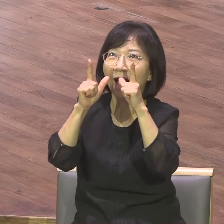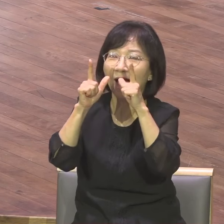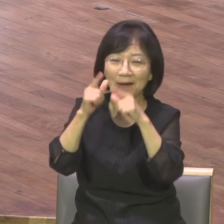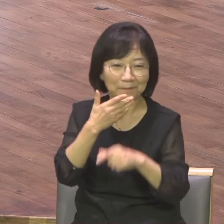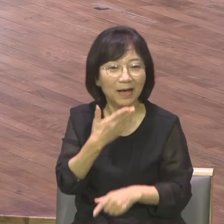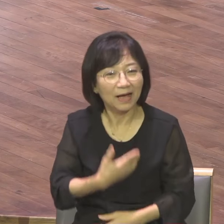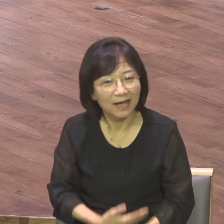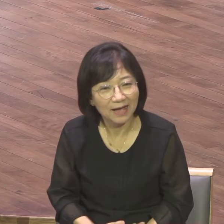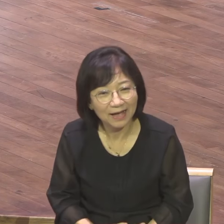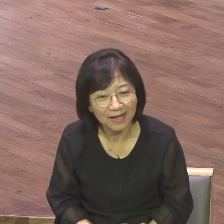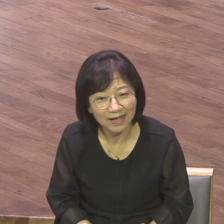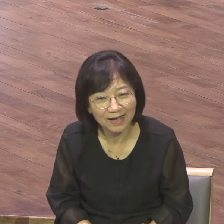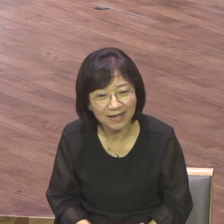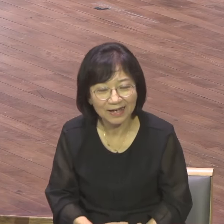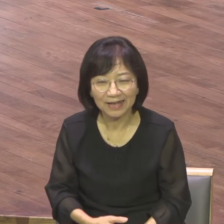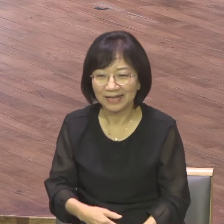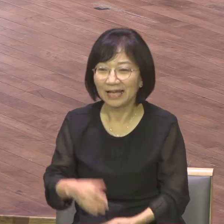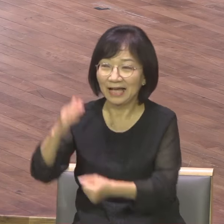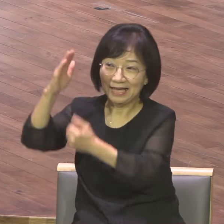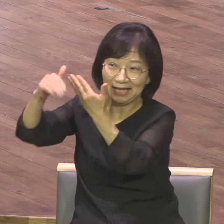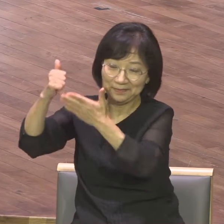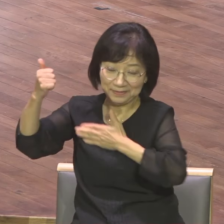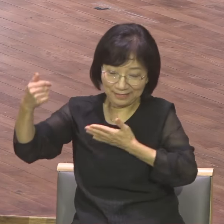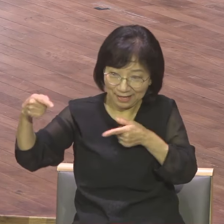이게 임마누엘이.